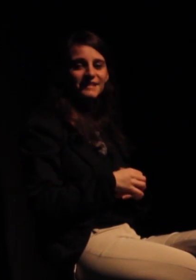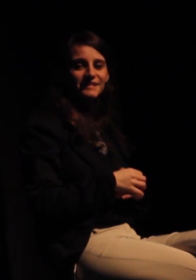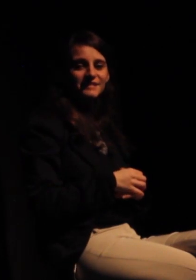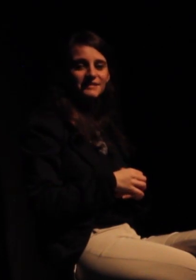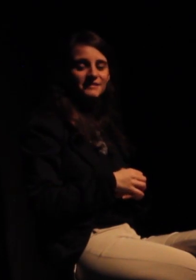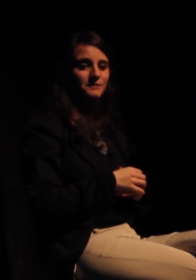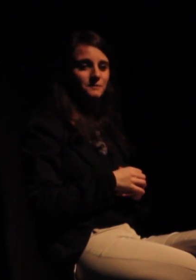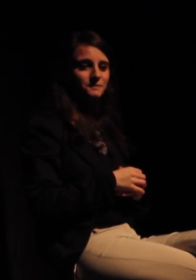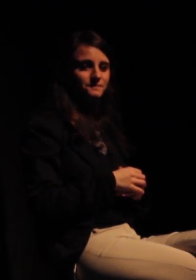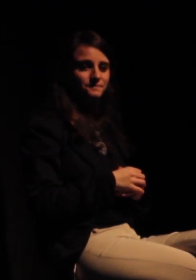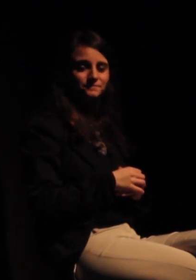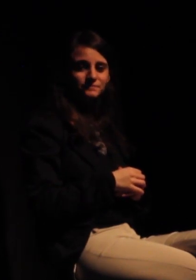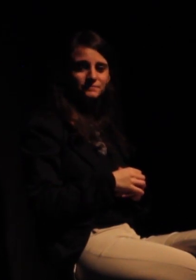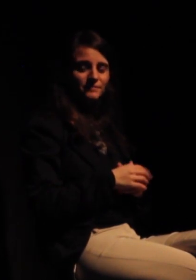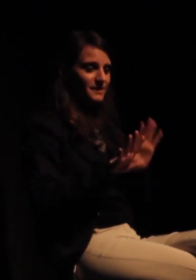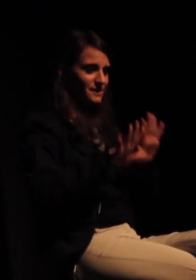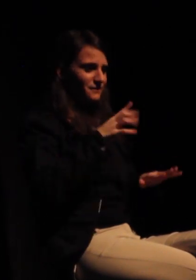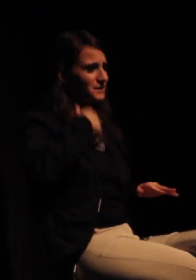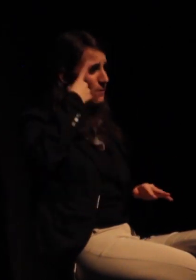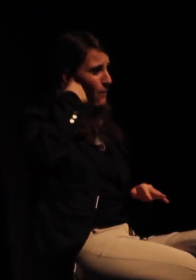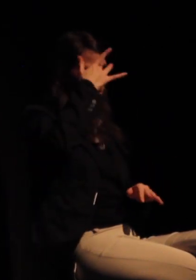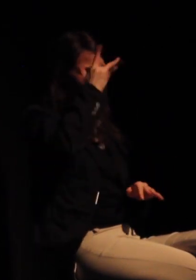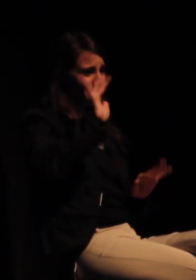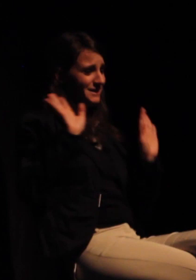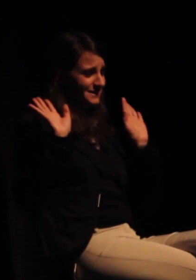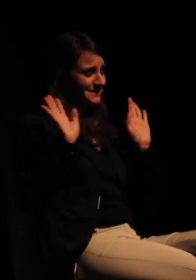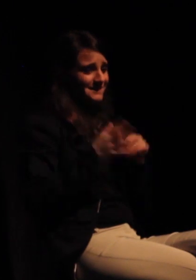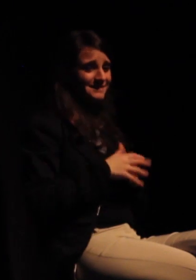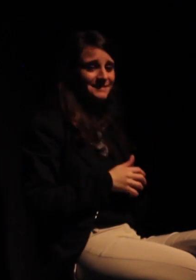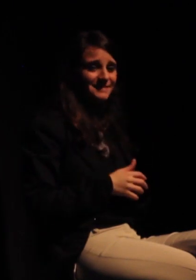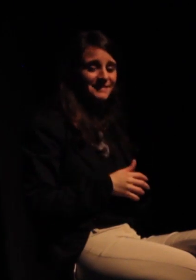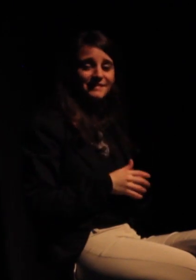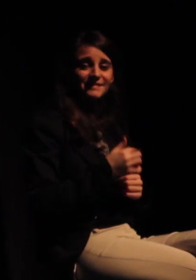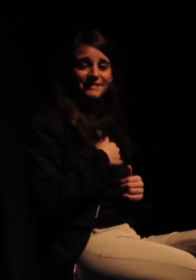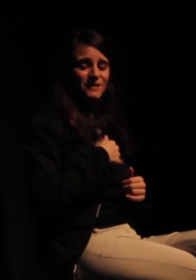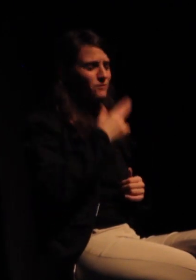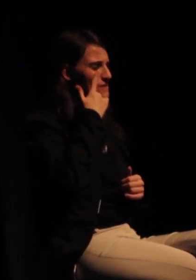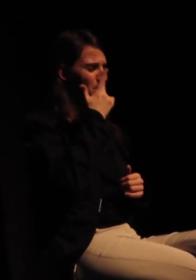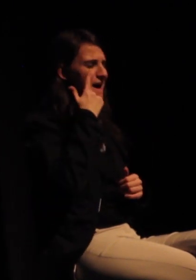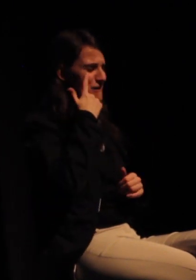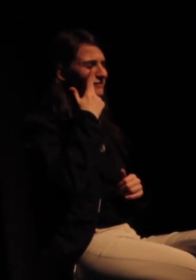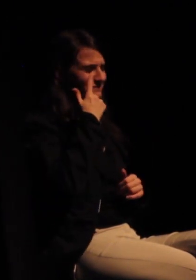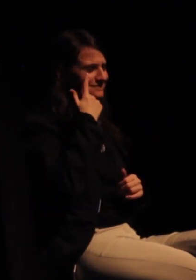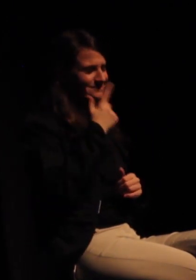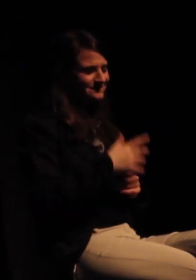causa da ditadura. Ou talvez eu seja louco e não saiba. Mas eu sou absolutamente normal.